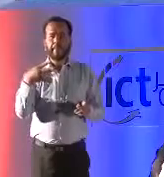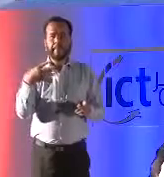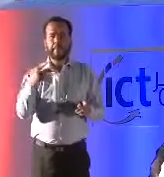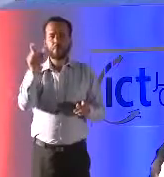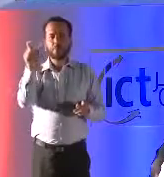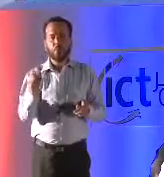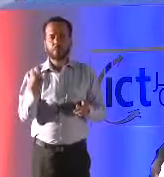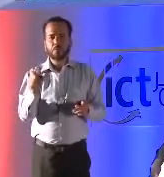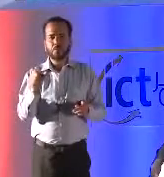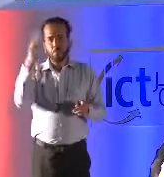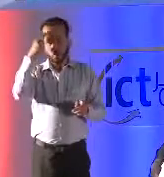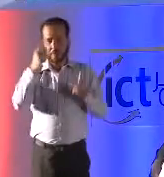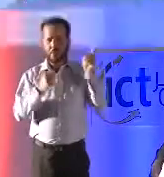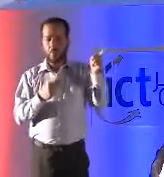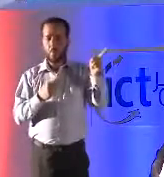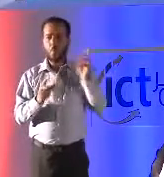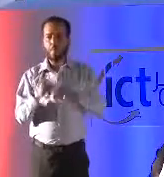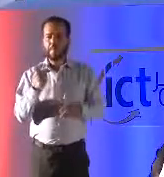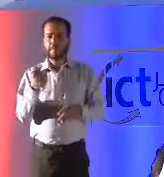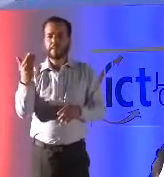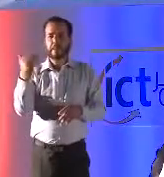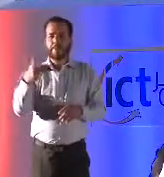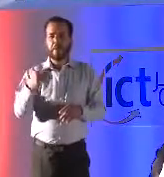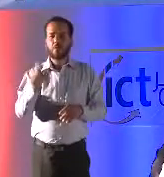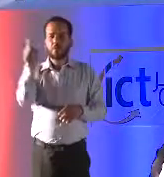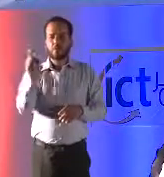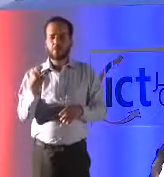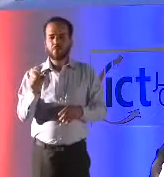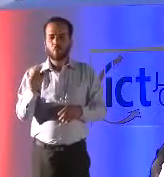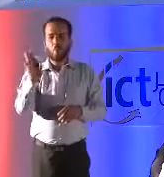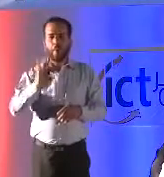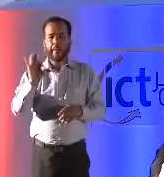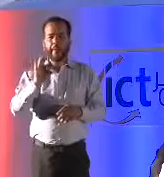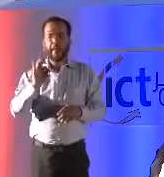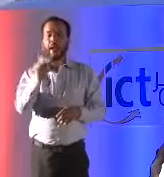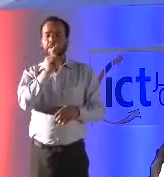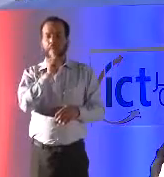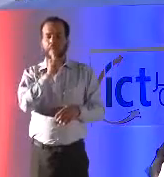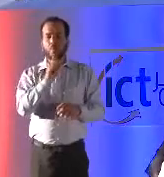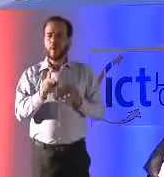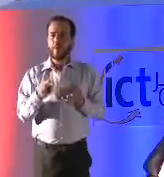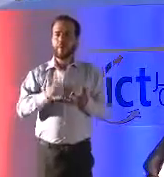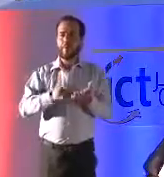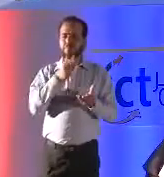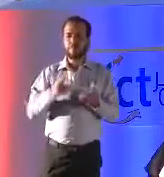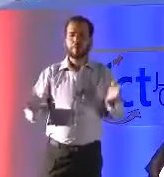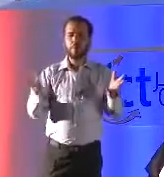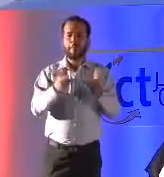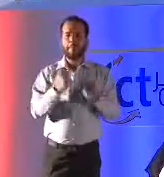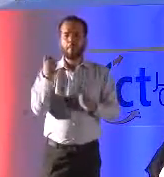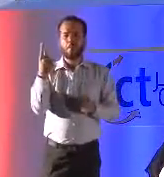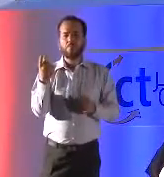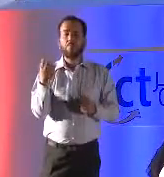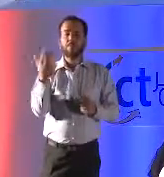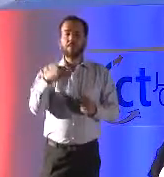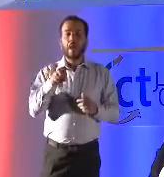140 شخص كفيف في السعودية وأكثر من 900 شخص كفيف في دولة قطر وإجمالا أكثر من